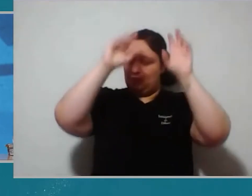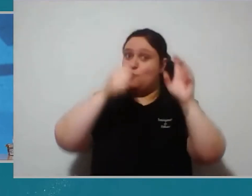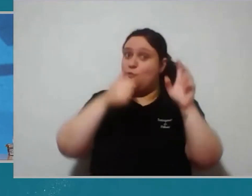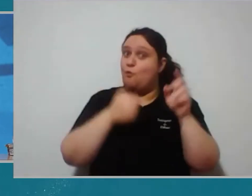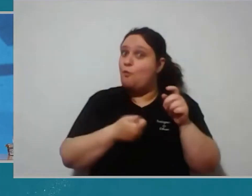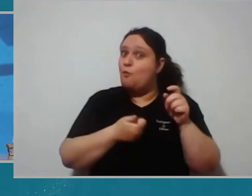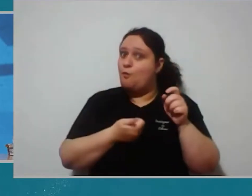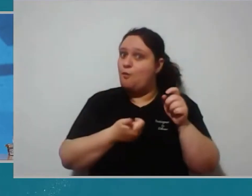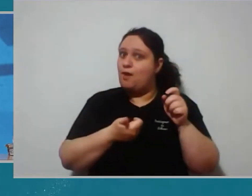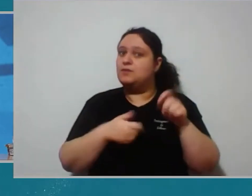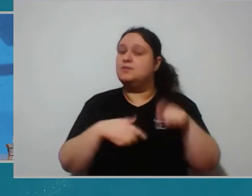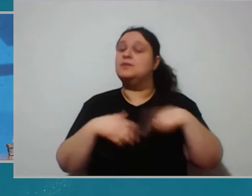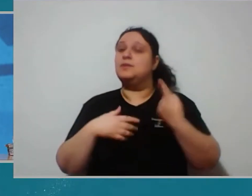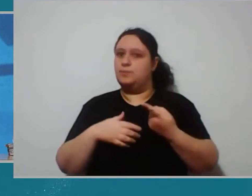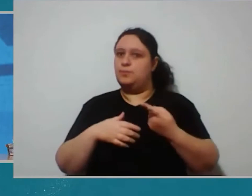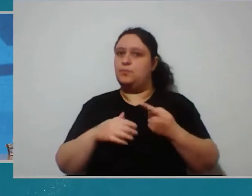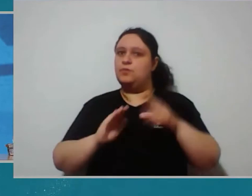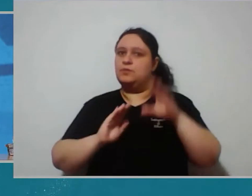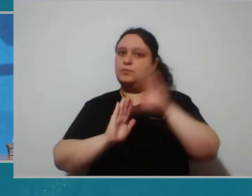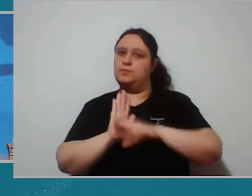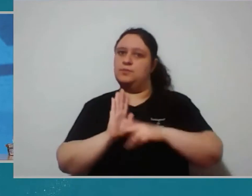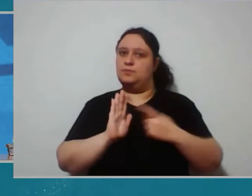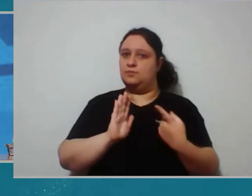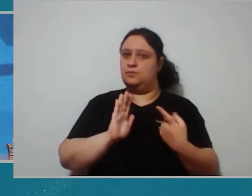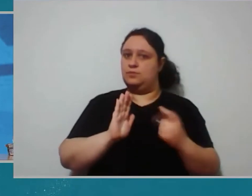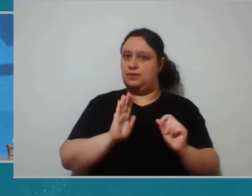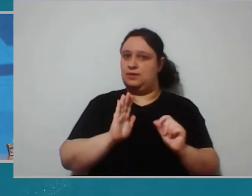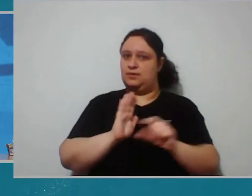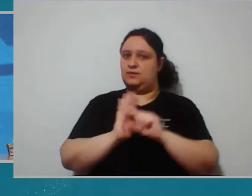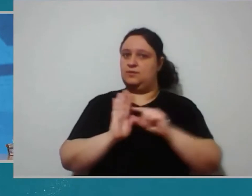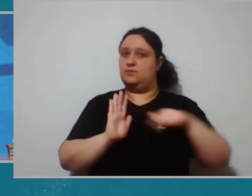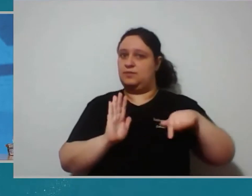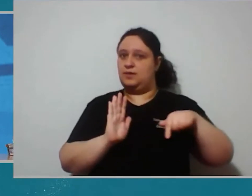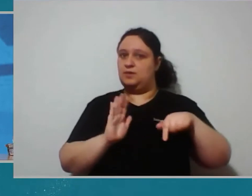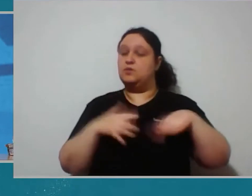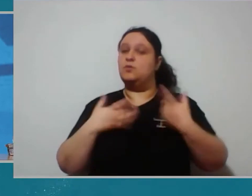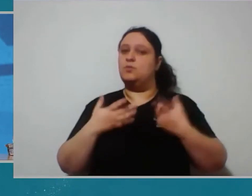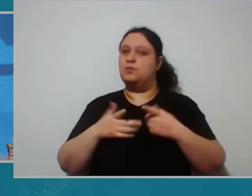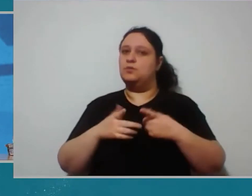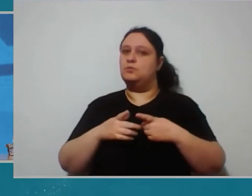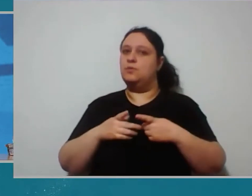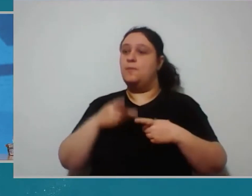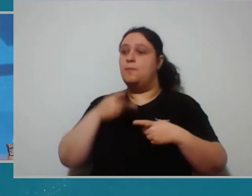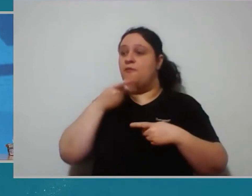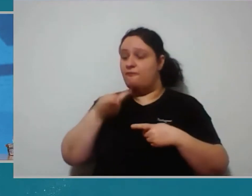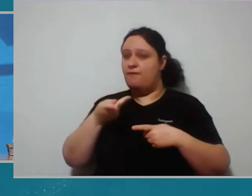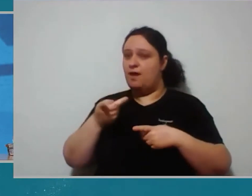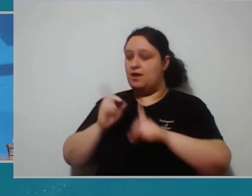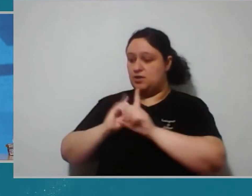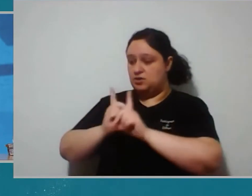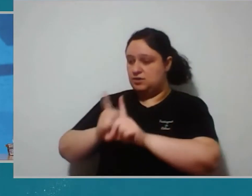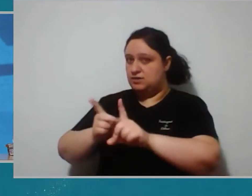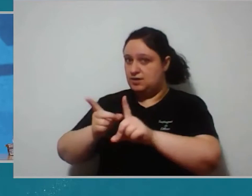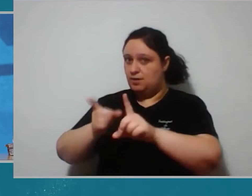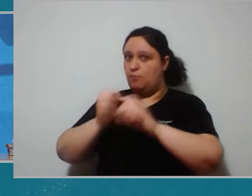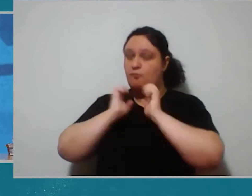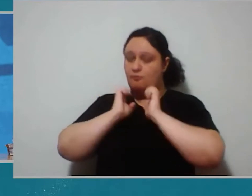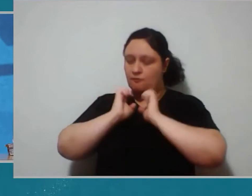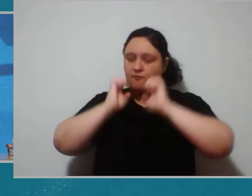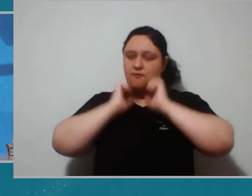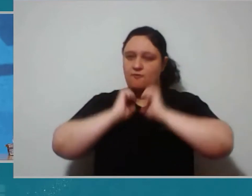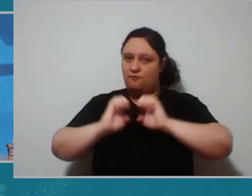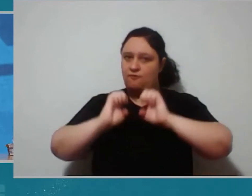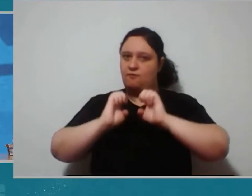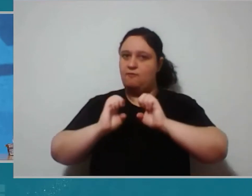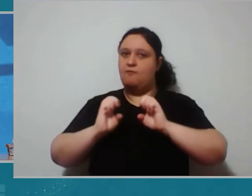Senhor manda seus discípulos a pregar o Evangelho, ele disse para os discípulos pregar o Evangelho